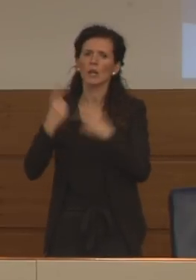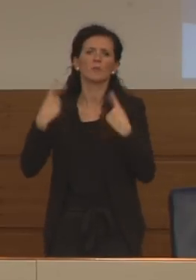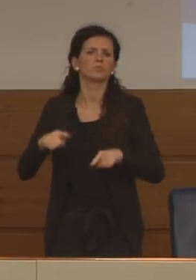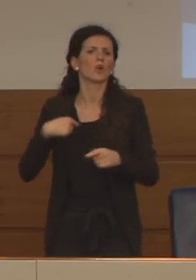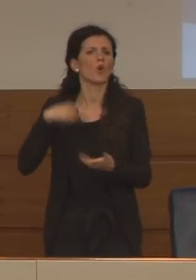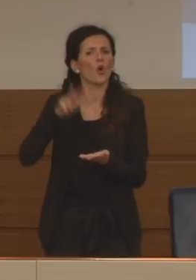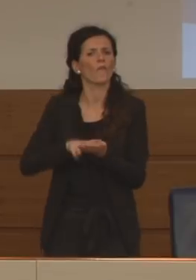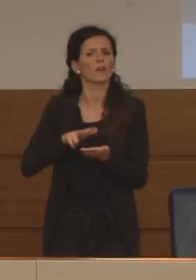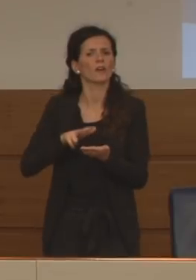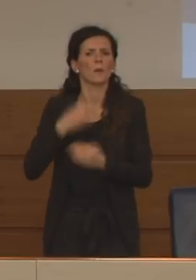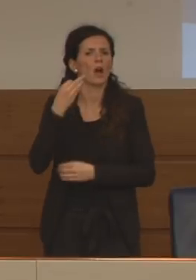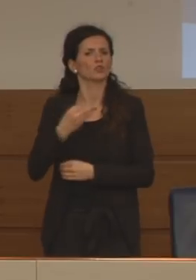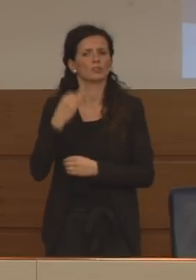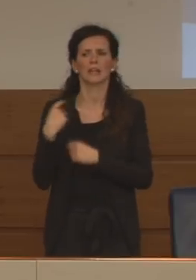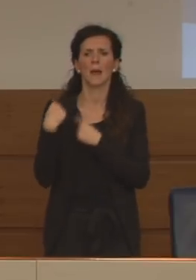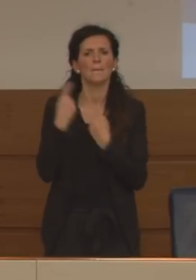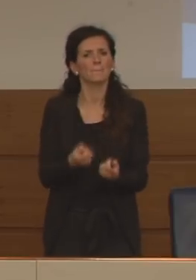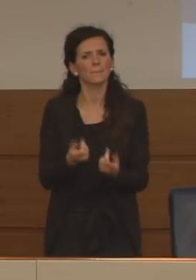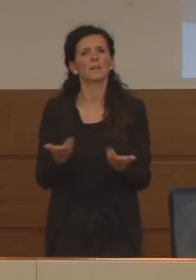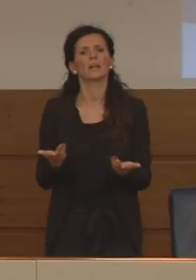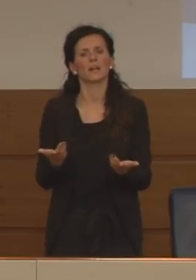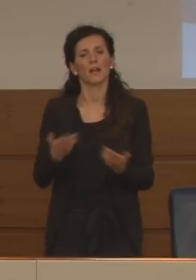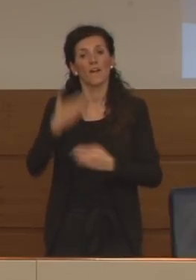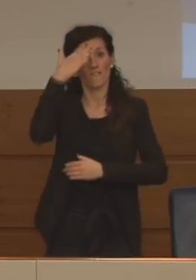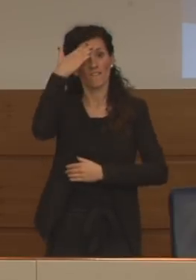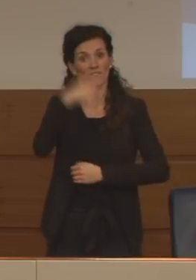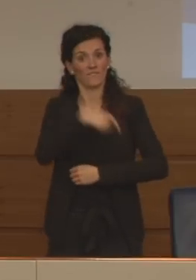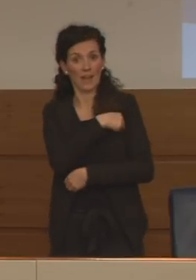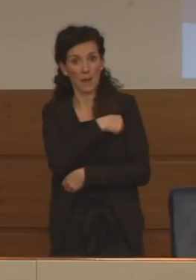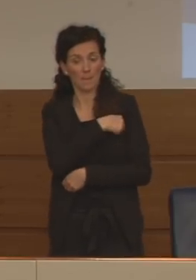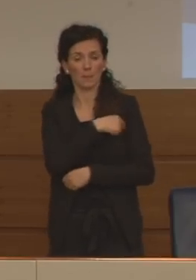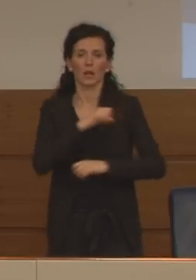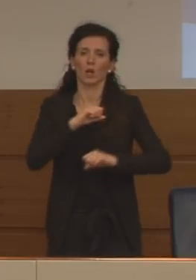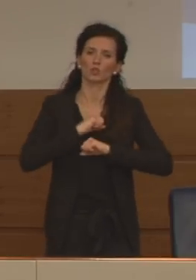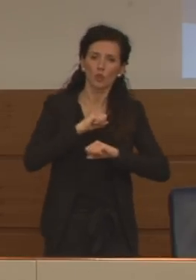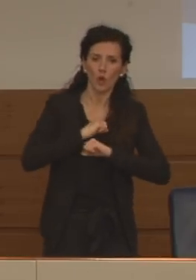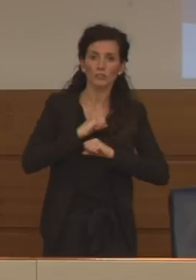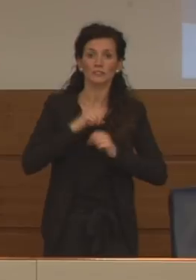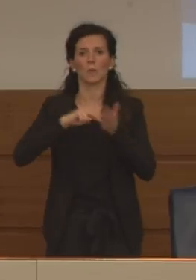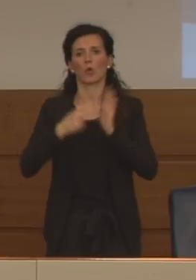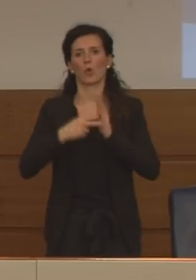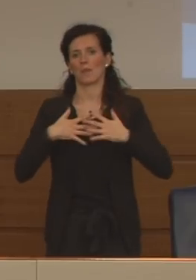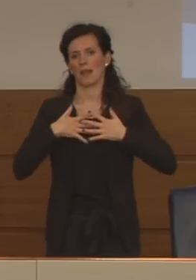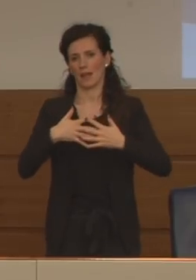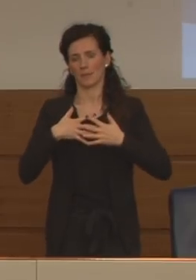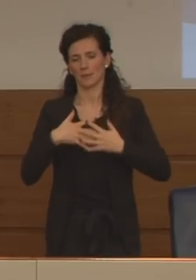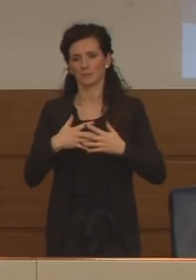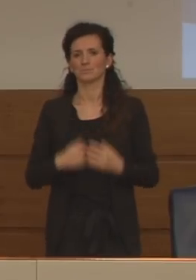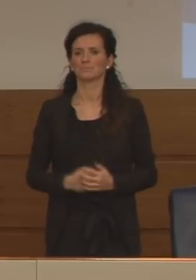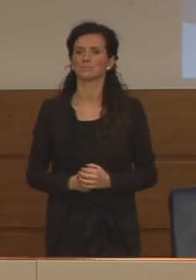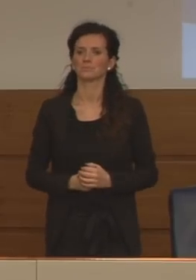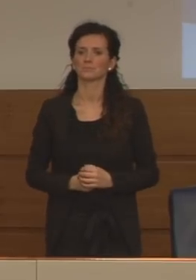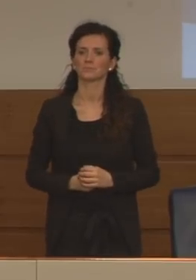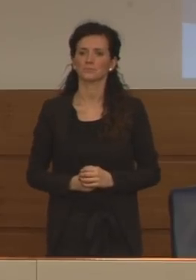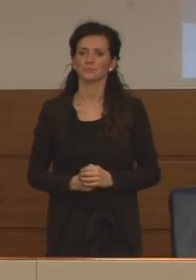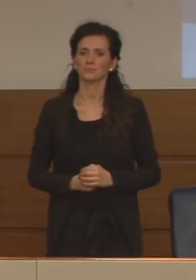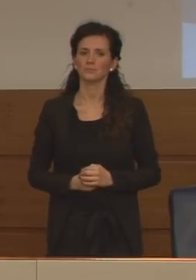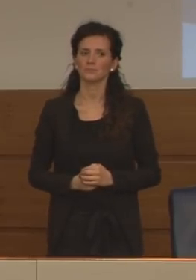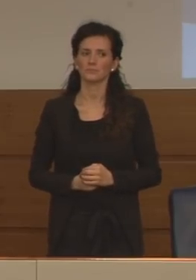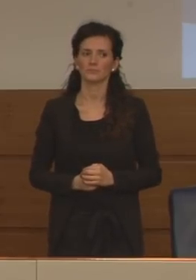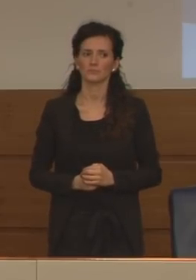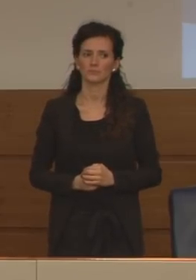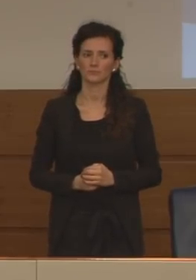quelli che abbiamo detto e quindi sono febbre sono tosse sono dispnea i dati